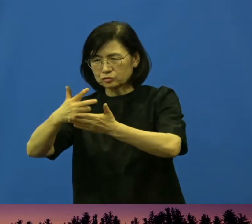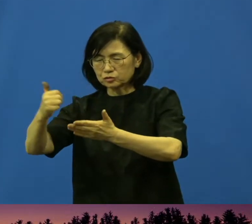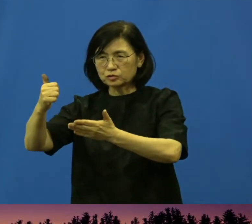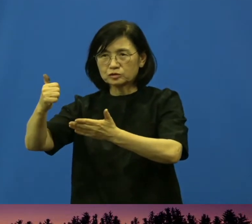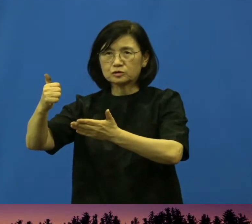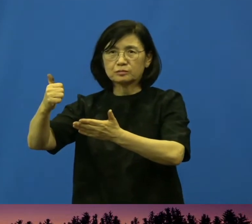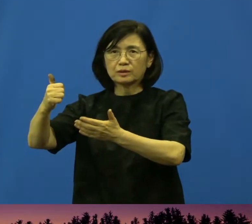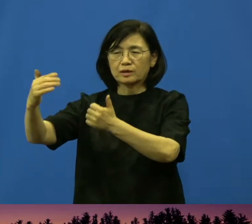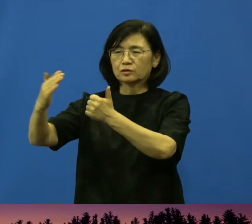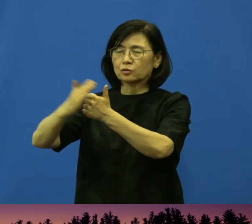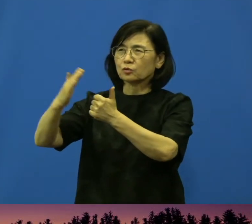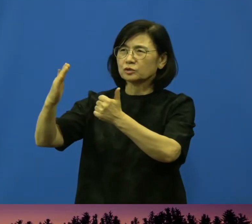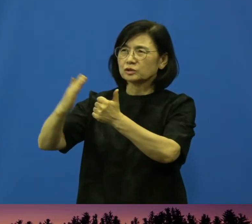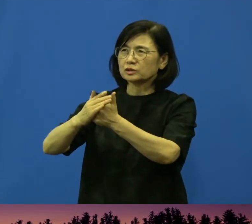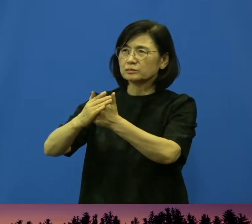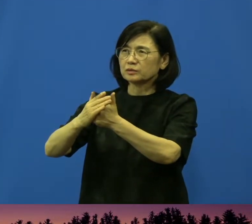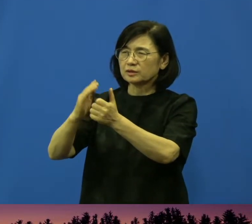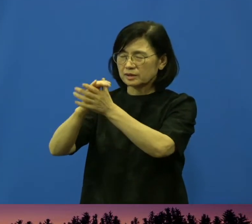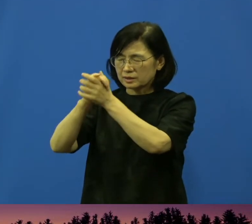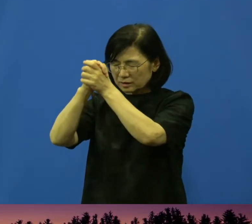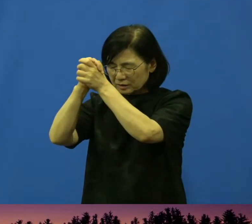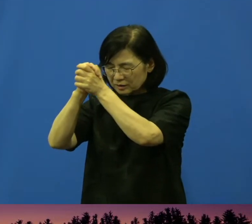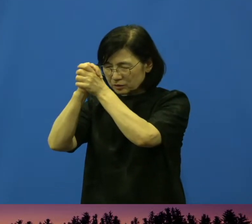주님의 도우심을 구하는 겸손한,